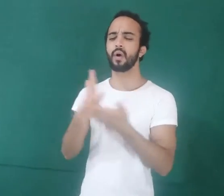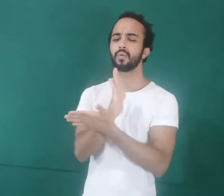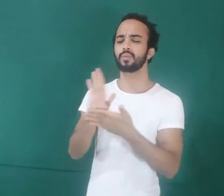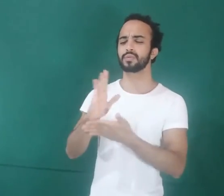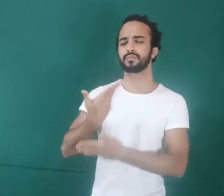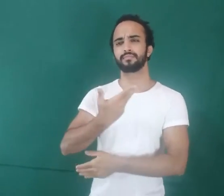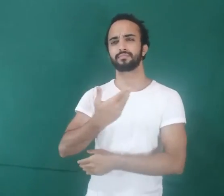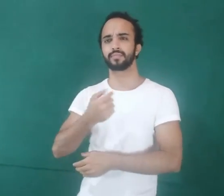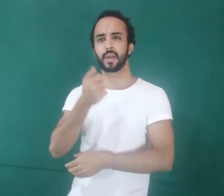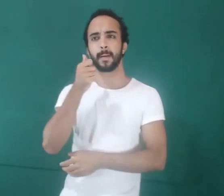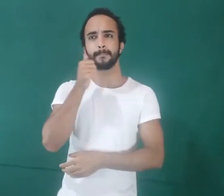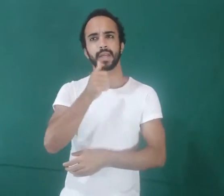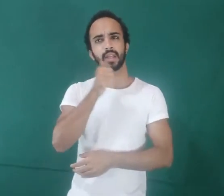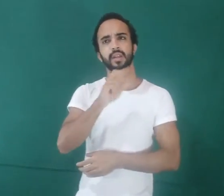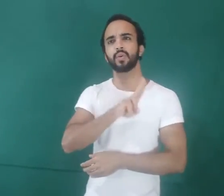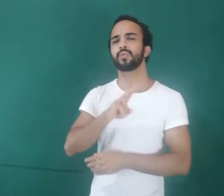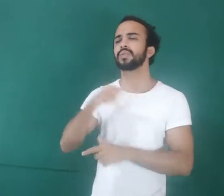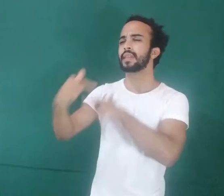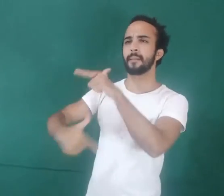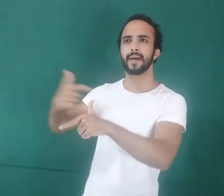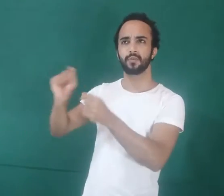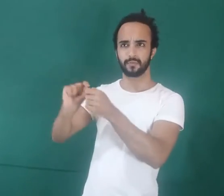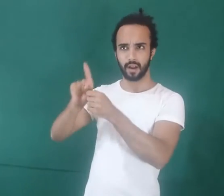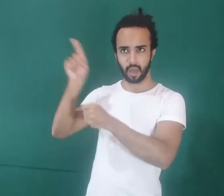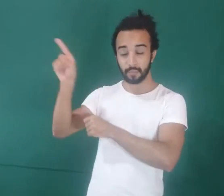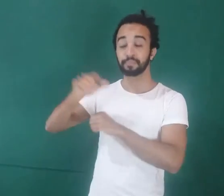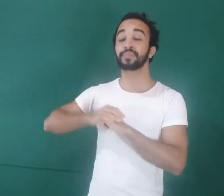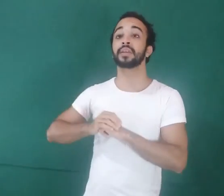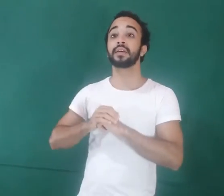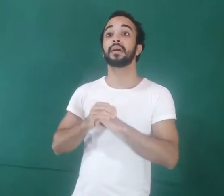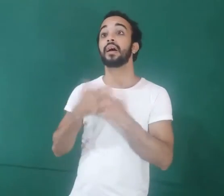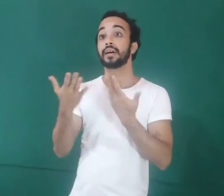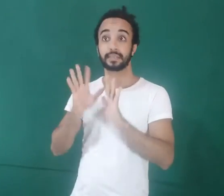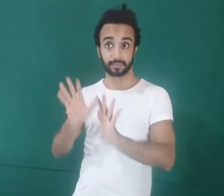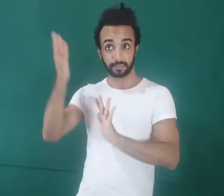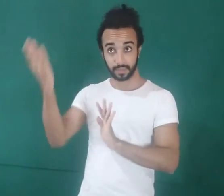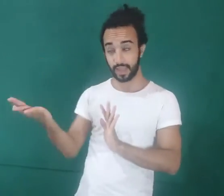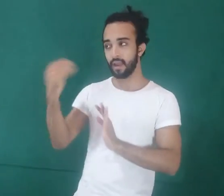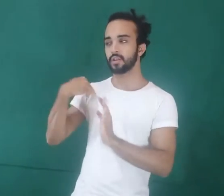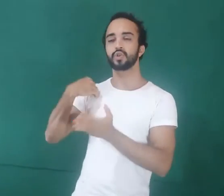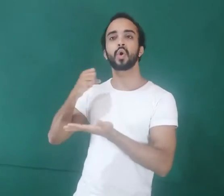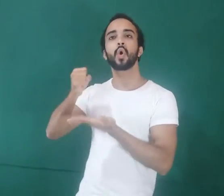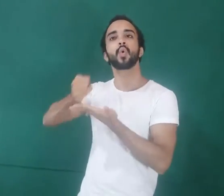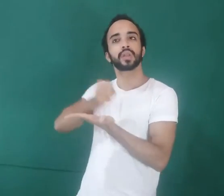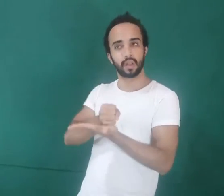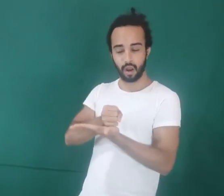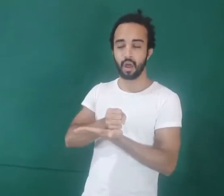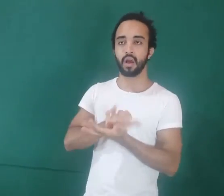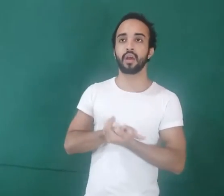Unidos que fazem um evento chamado Skaton. O Skaton é o seguinte: elas contrataram um web